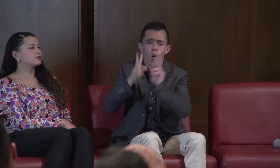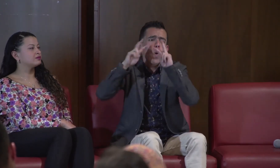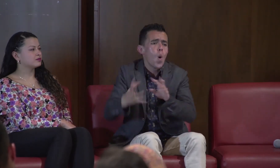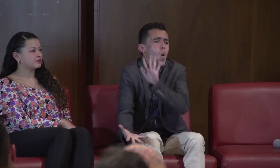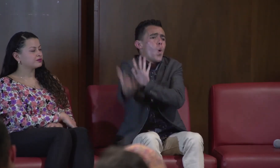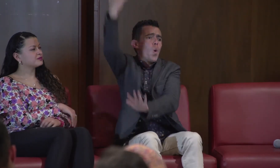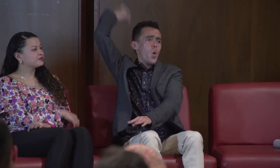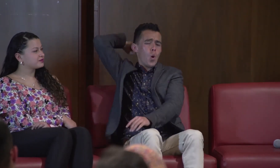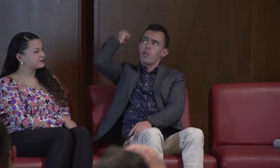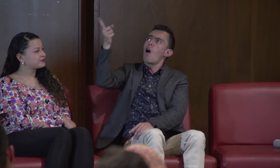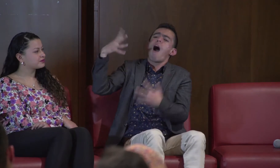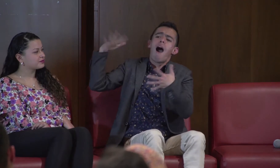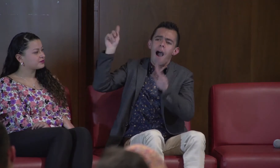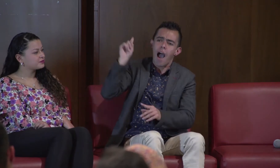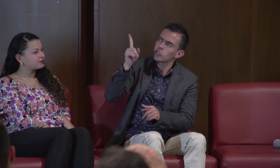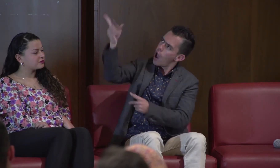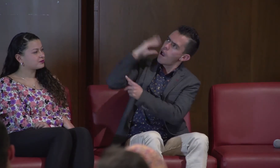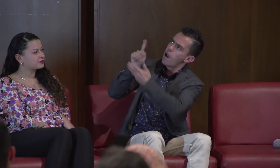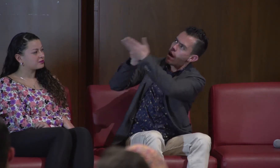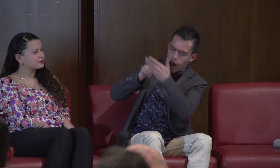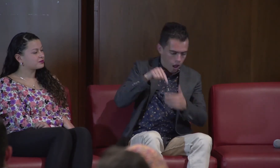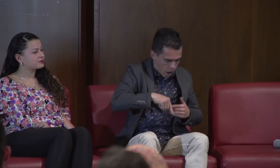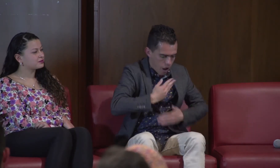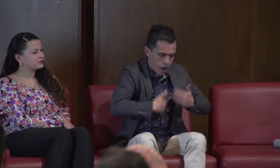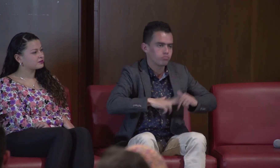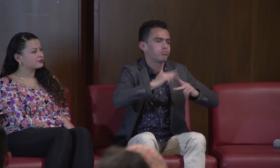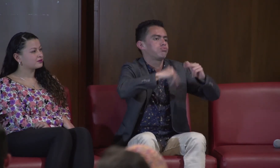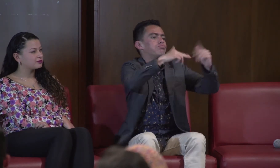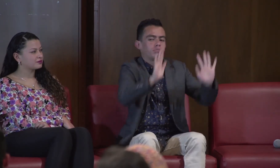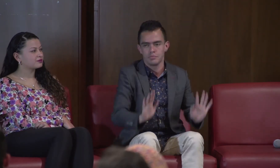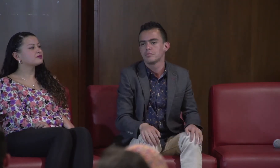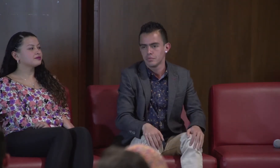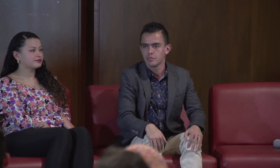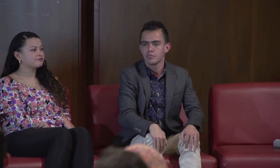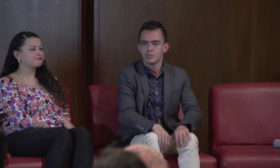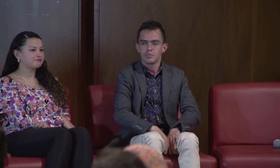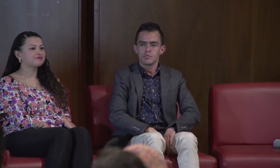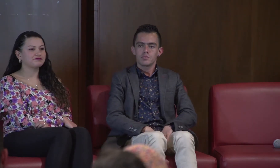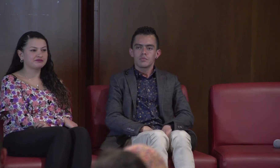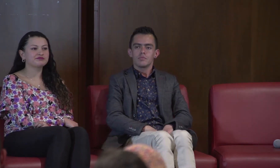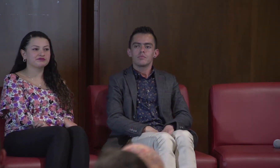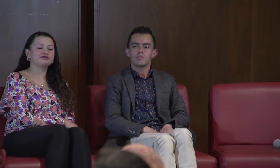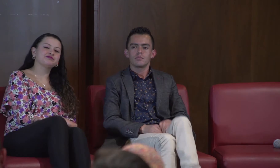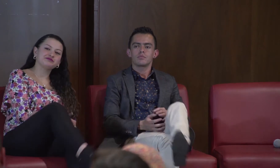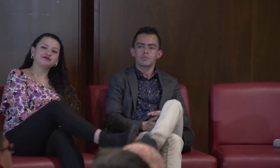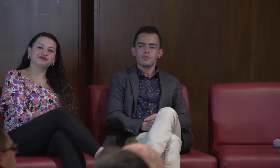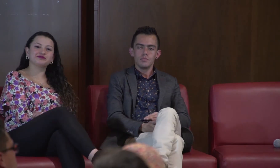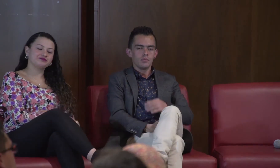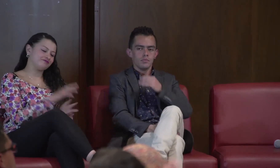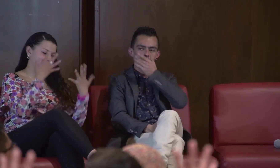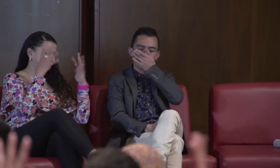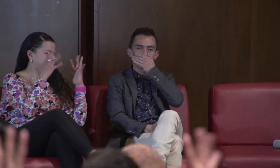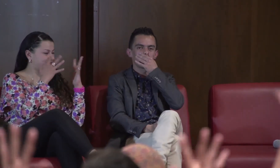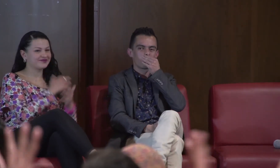a pesar de que en otras regiones o en otros países tal vez tengan muchos más años de investigación, pero nosotros apenas la estamos enriqueciendo y